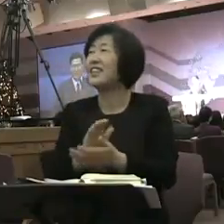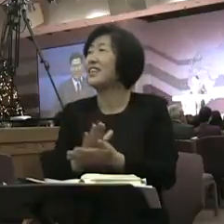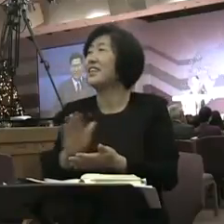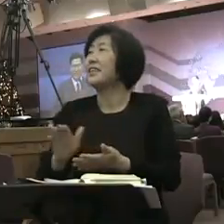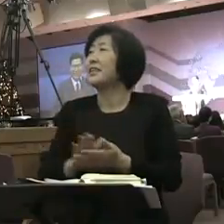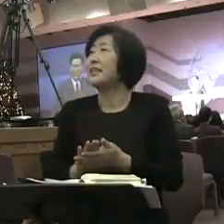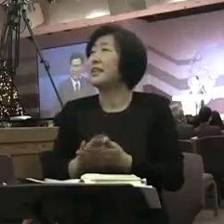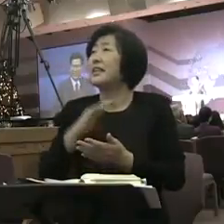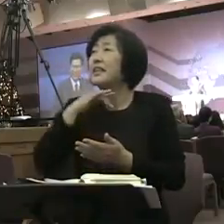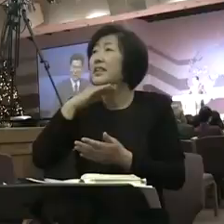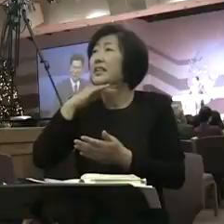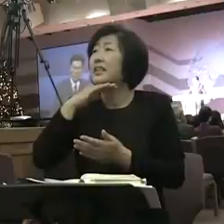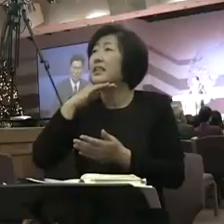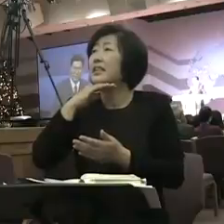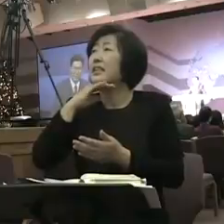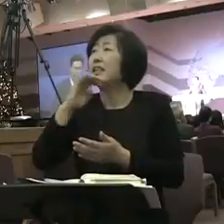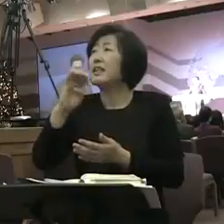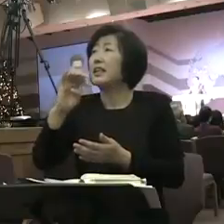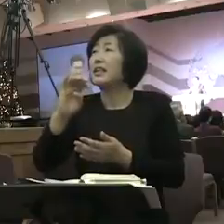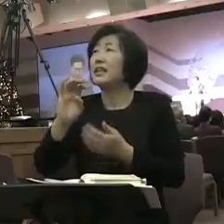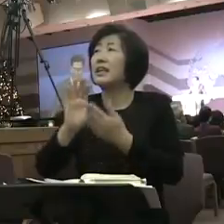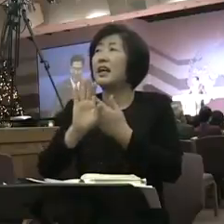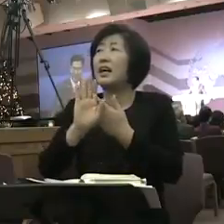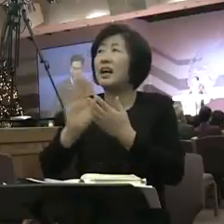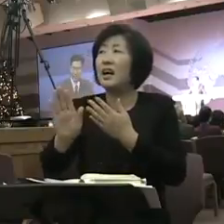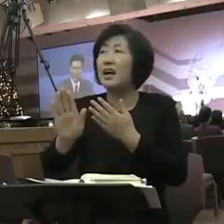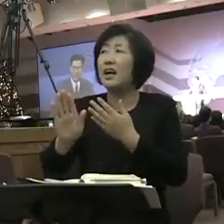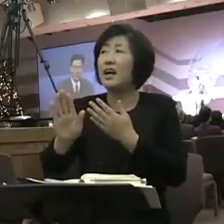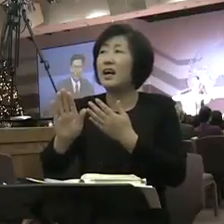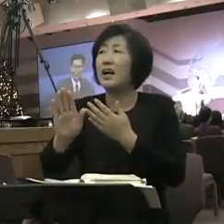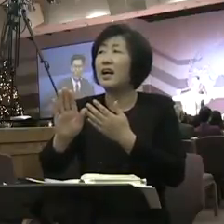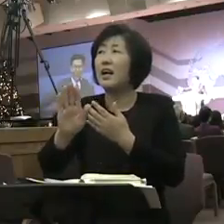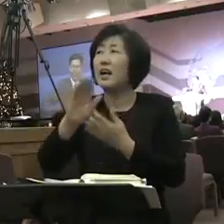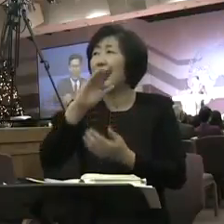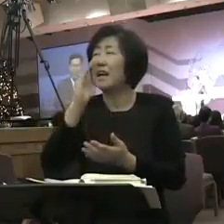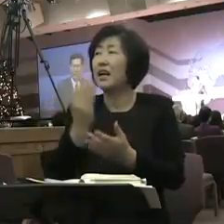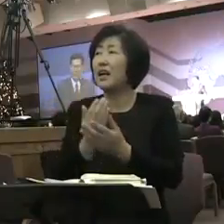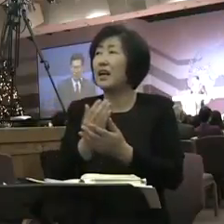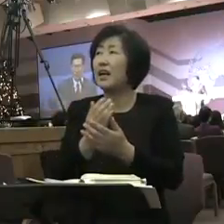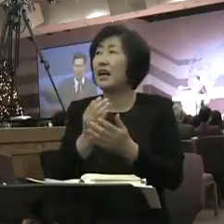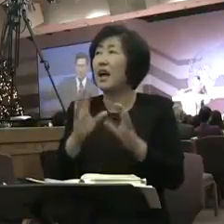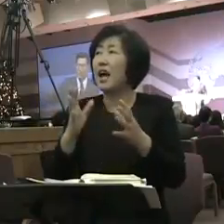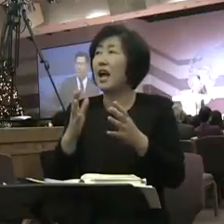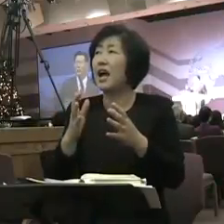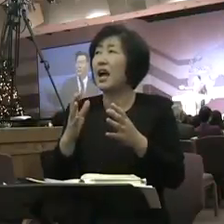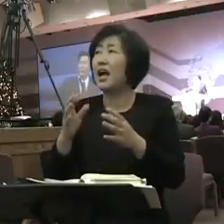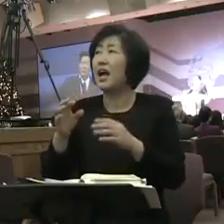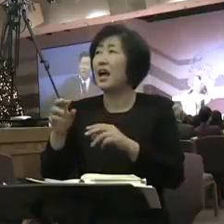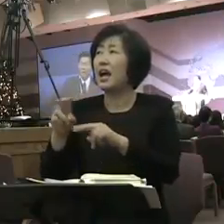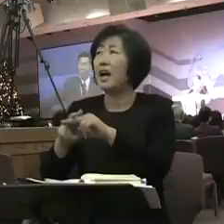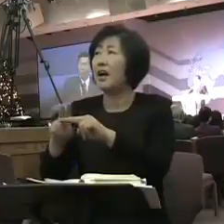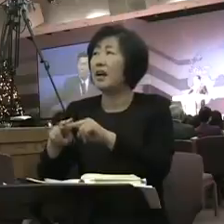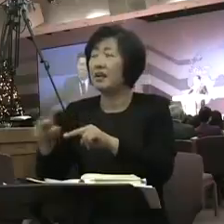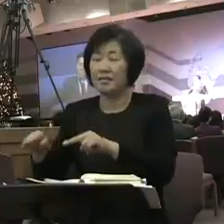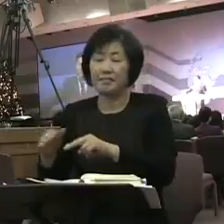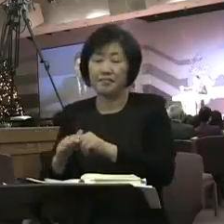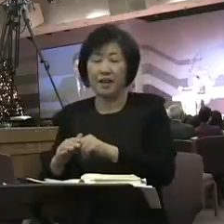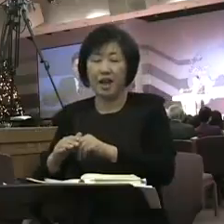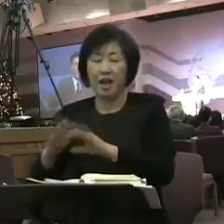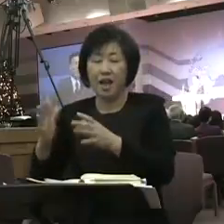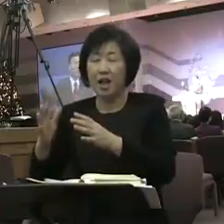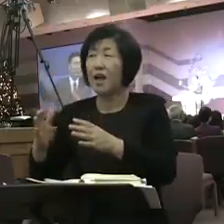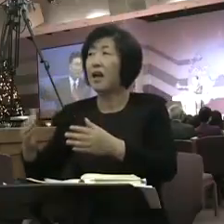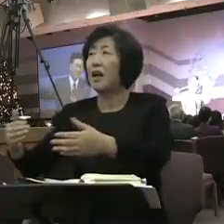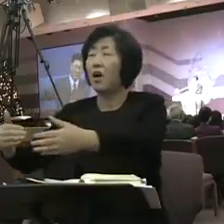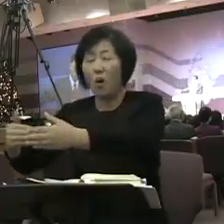저는 나이가 40대 후반이 다 가는데 저희 집 사람하고 애들 앞에서 여전히 어펙션을 표현을 합니다.